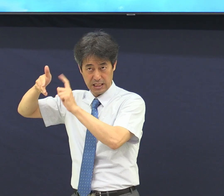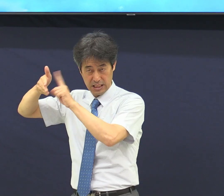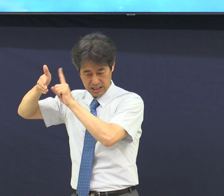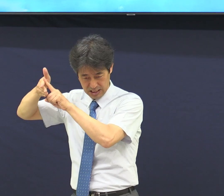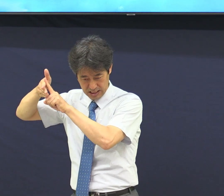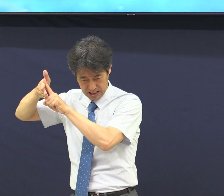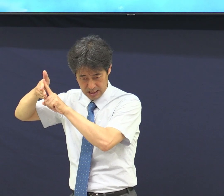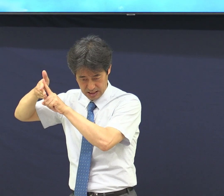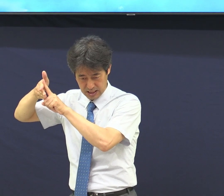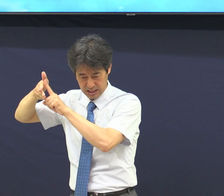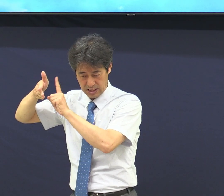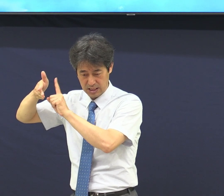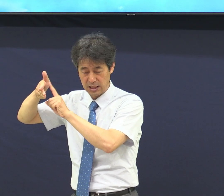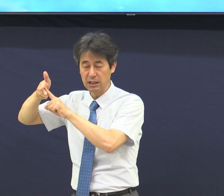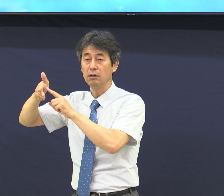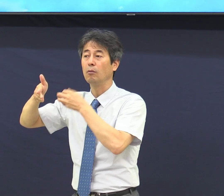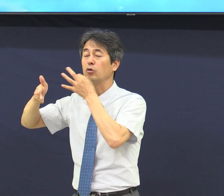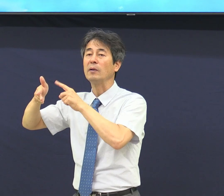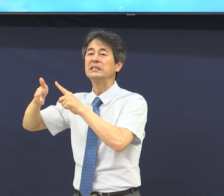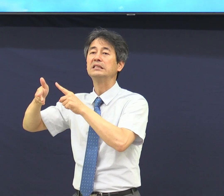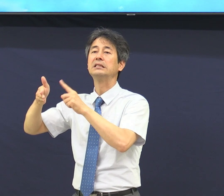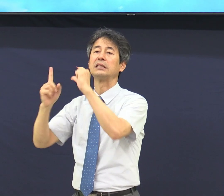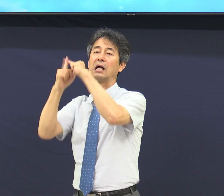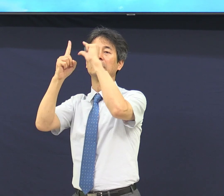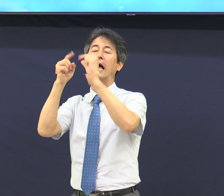그것이 바로 하나님의 섭리인 것이죠.